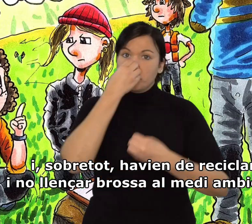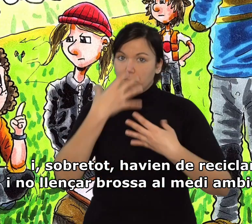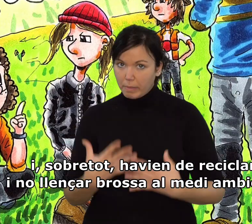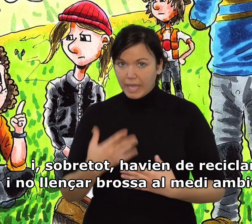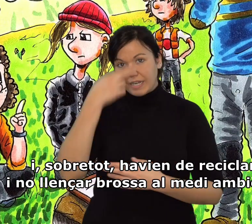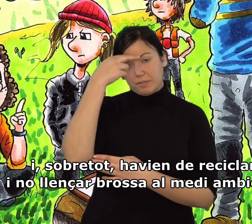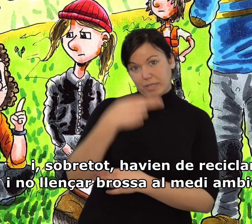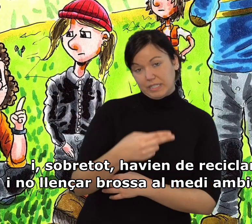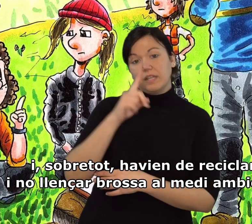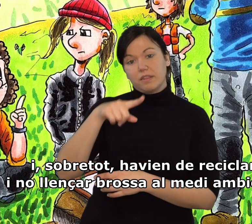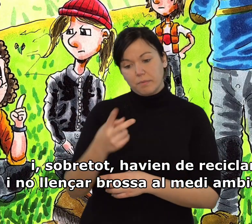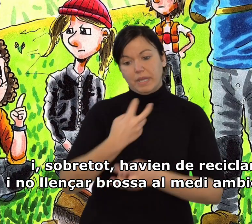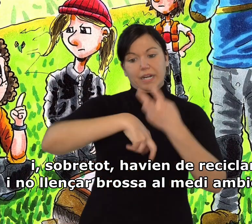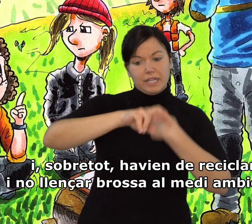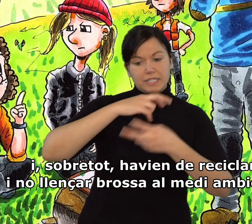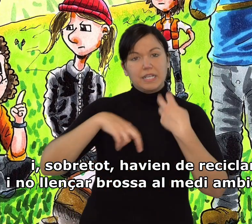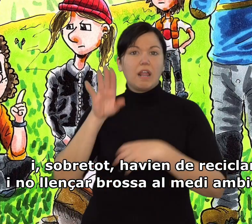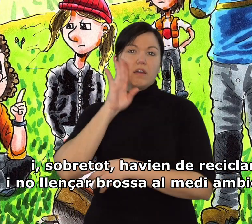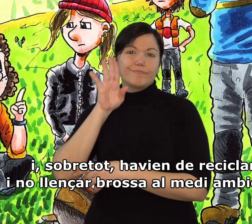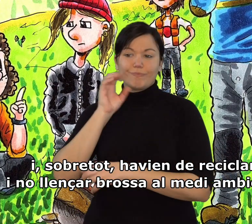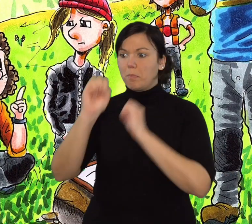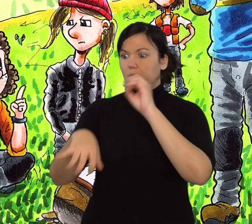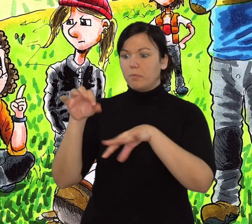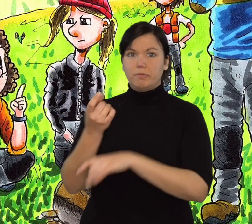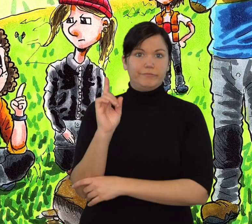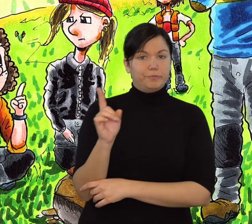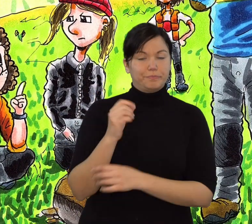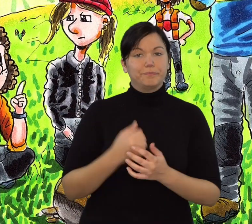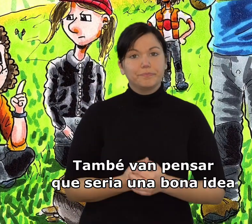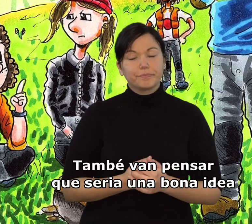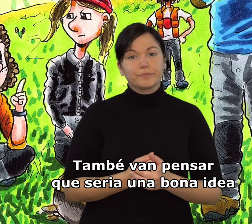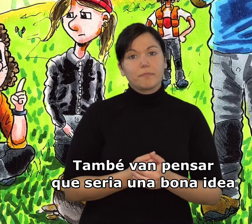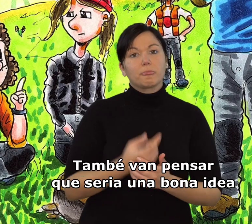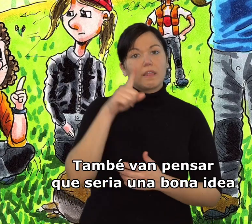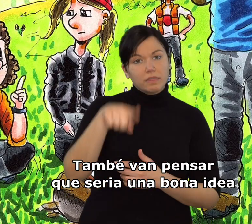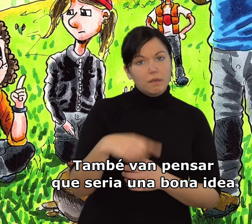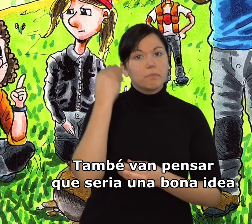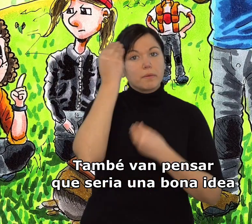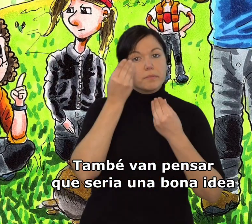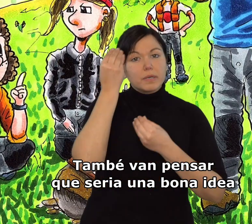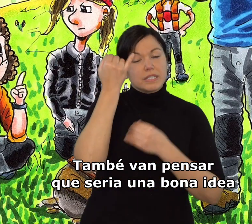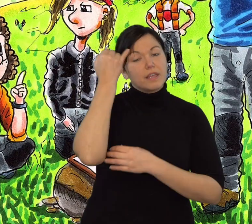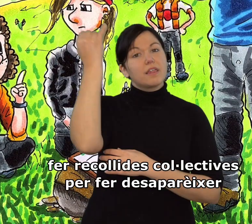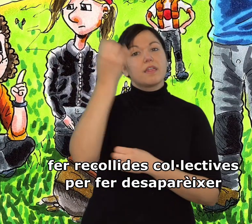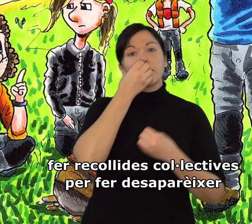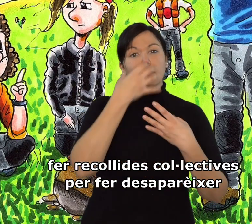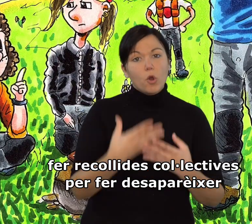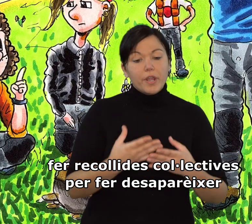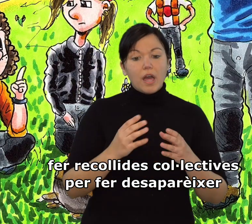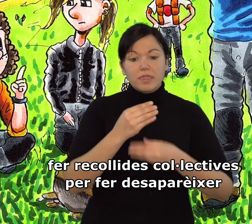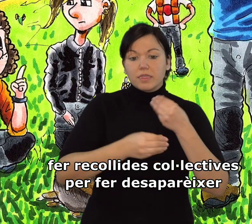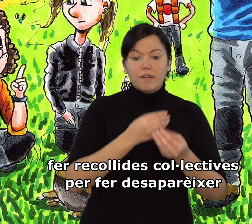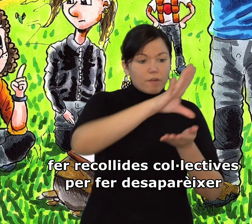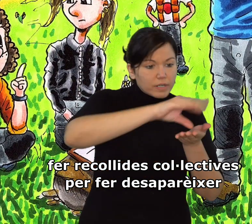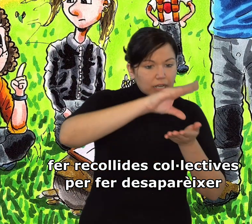sobretot, havien de reciclar i no llençar brossa al medi ambient. També van pensar que seria una bona idea fer recollides